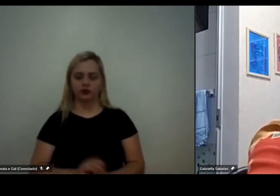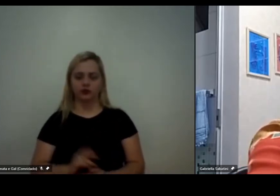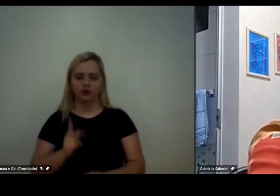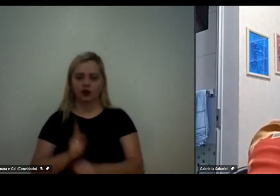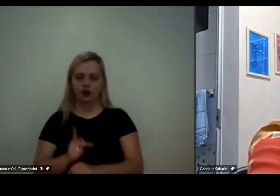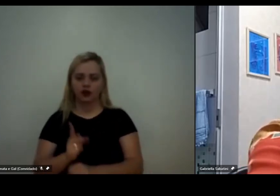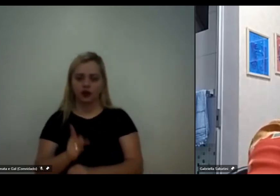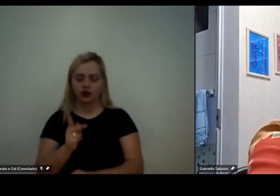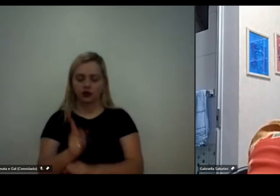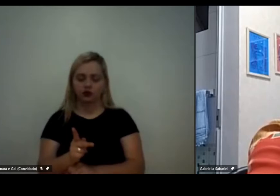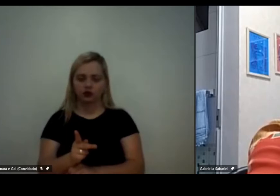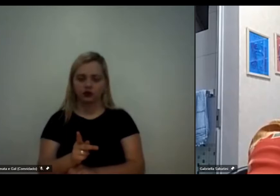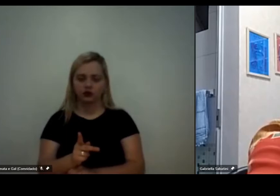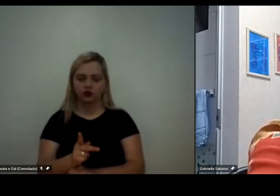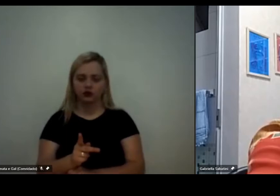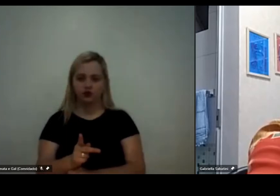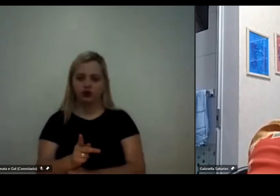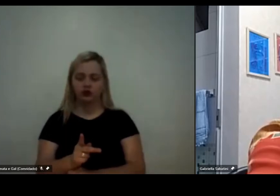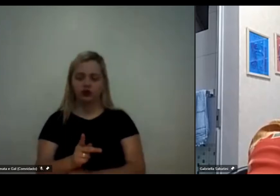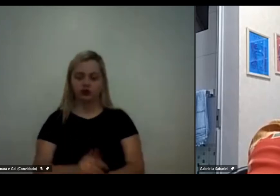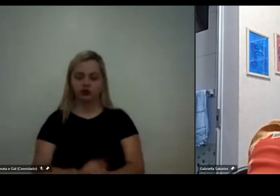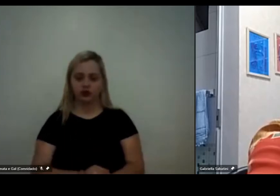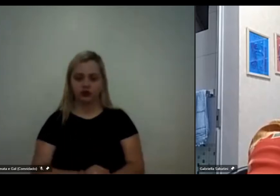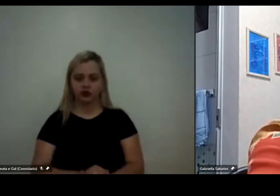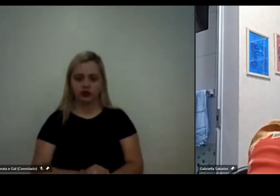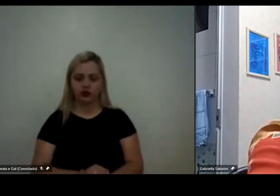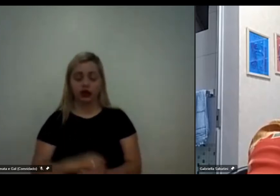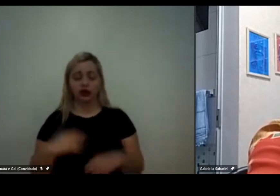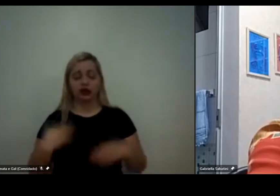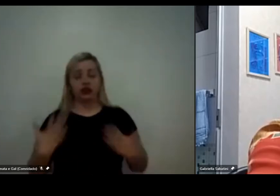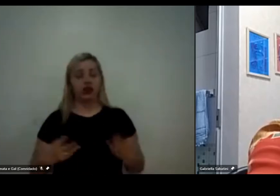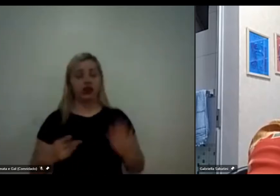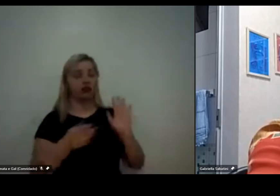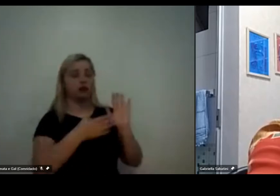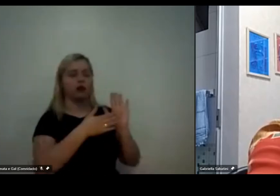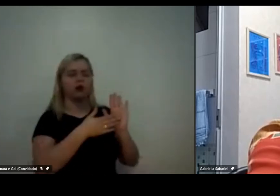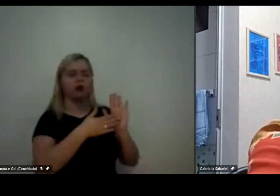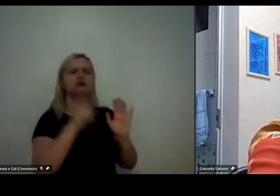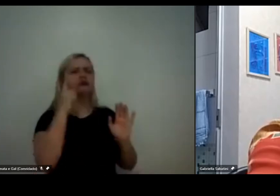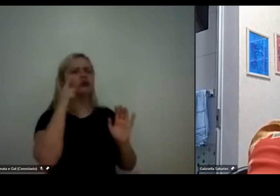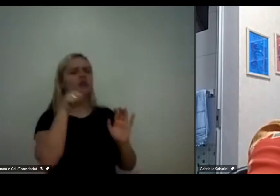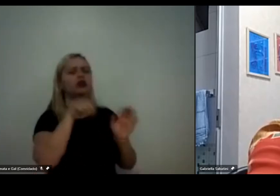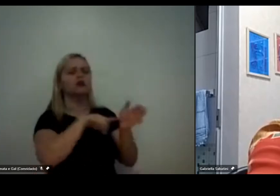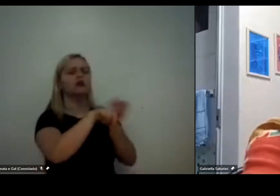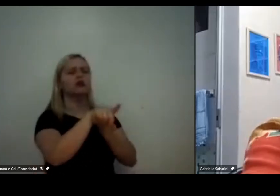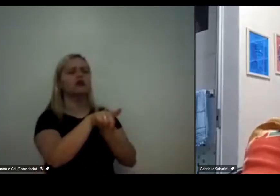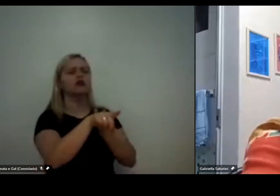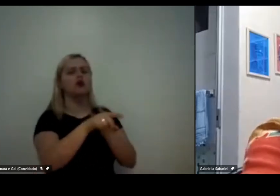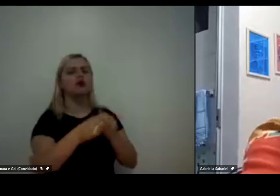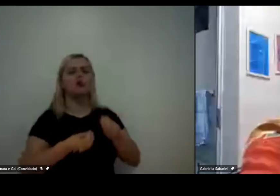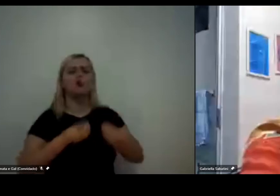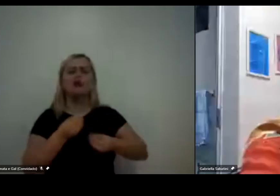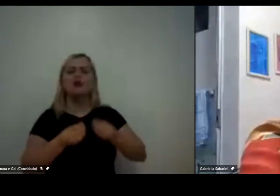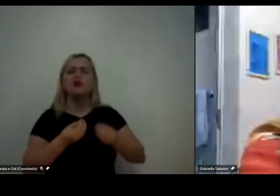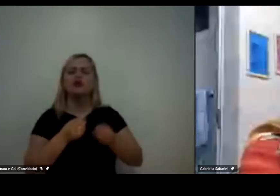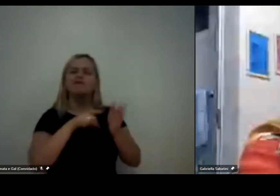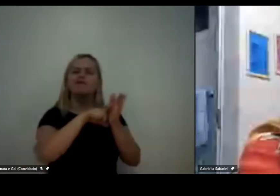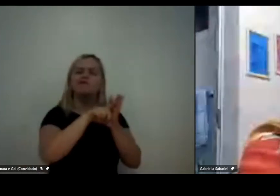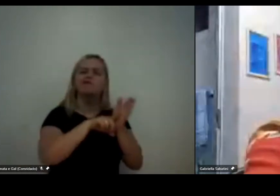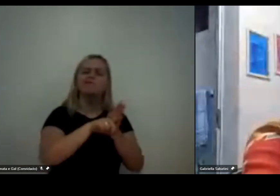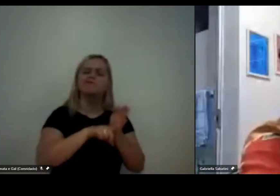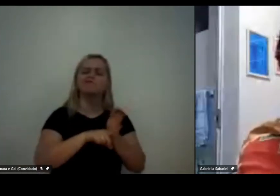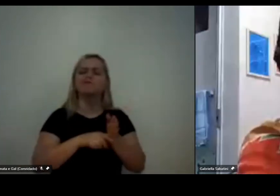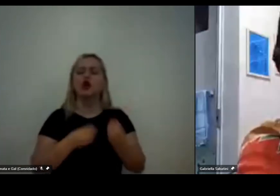continuaria não pertencendo. Neste ponto, ela questionou sua própria pesquisa como